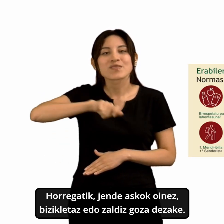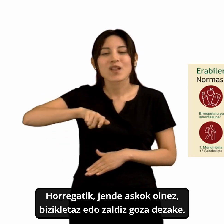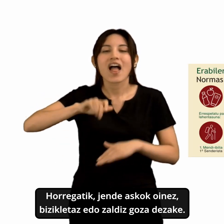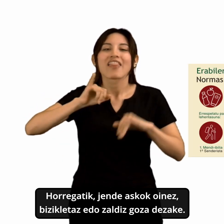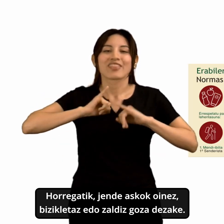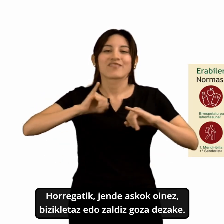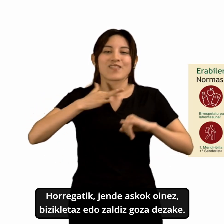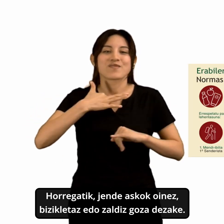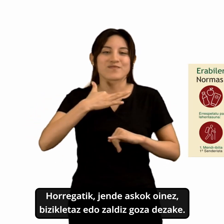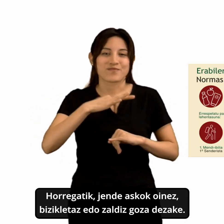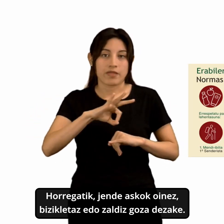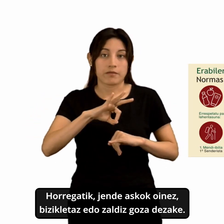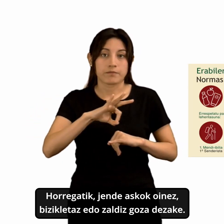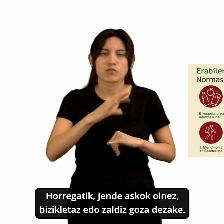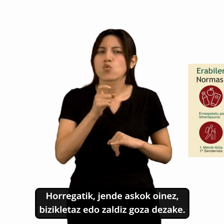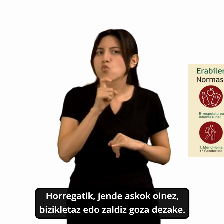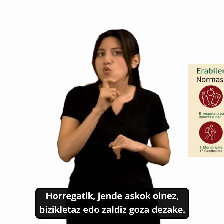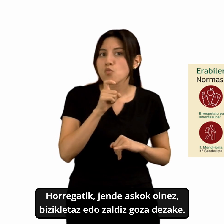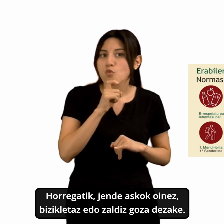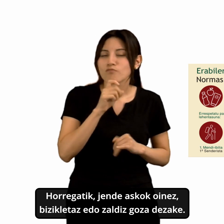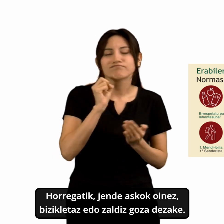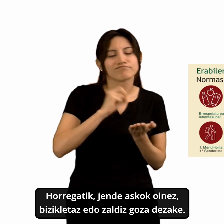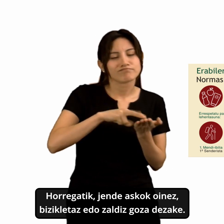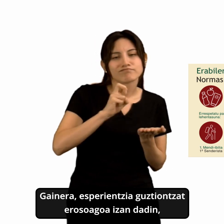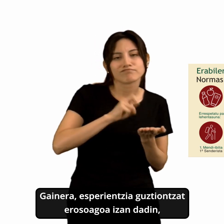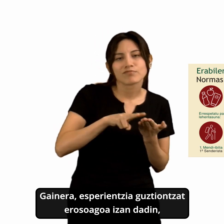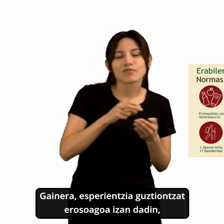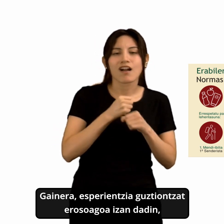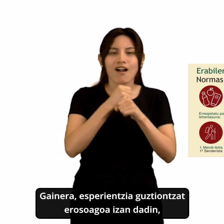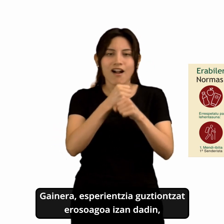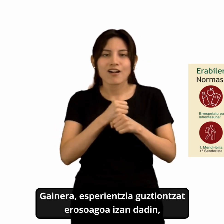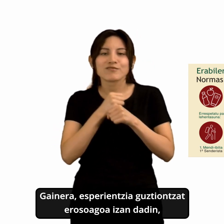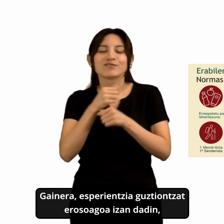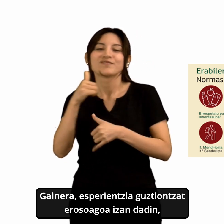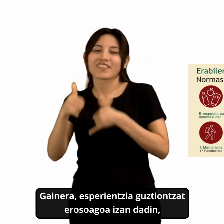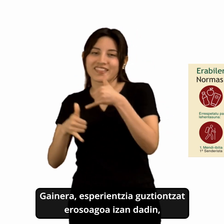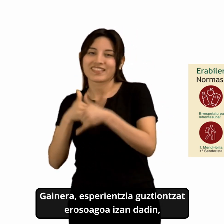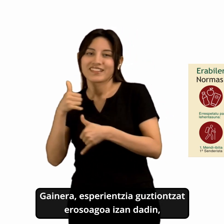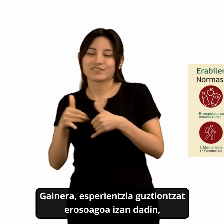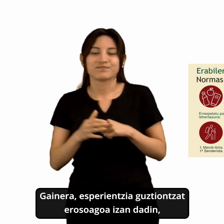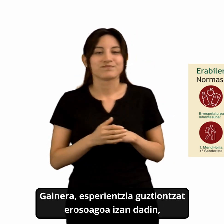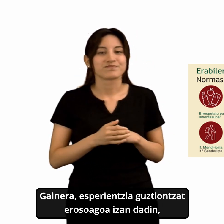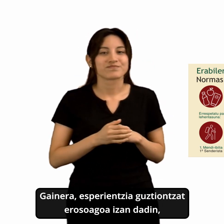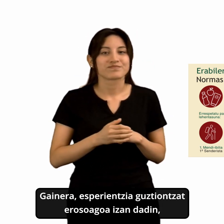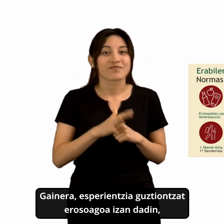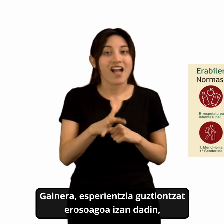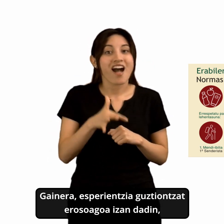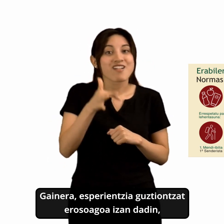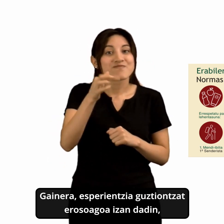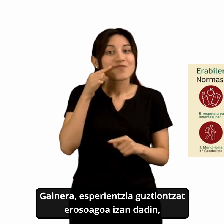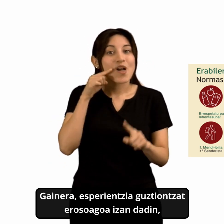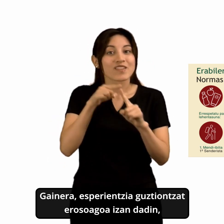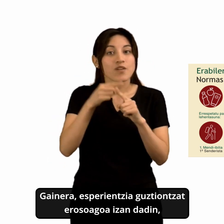bizikletaz edo zaldiz goza dezake. Gainera, esperientzia guztiontzat erosoagoa izan